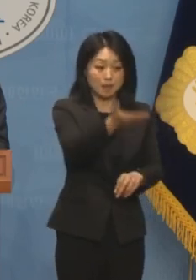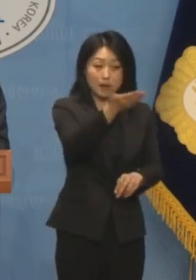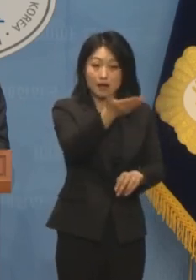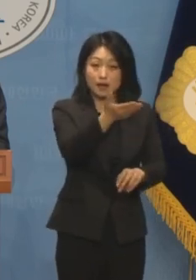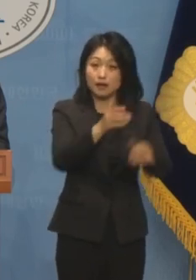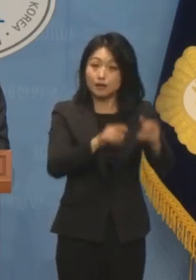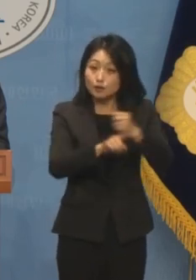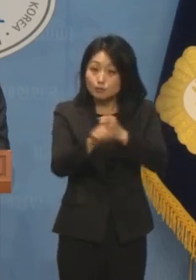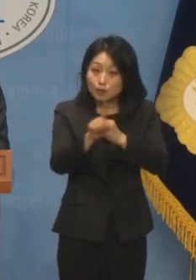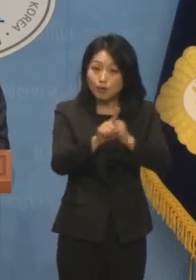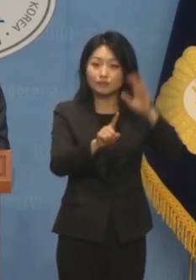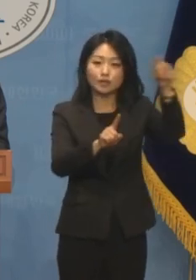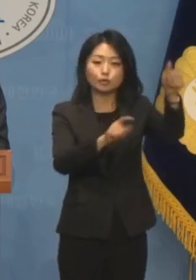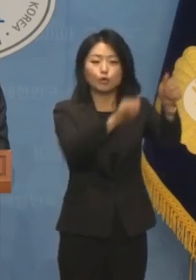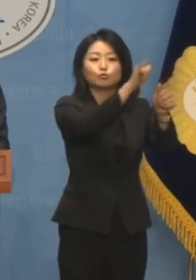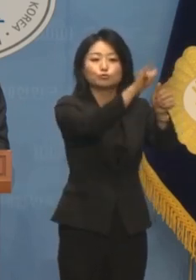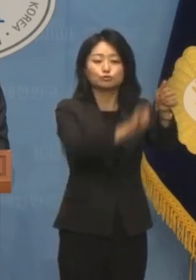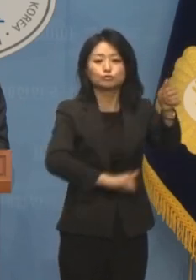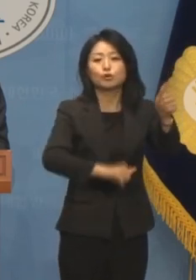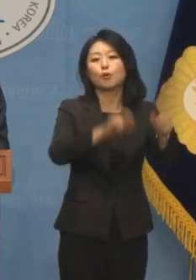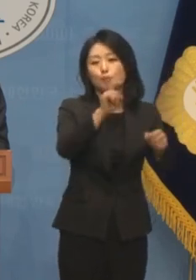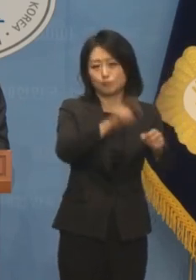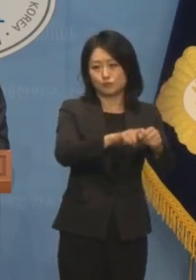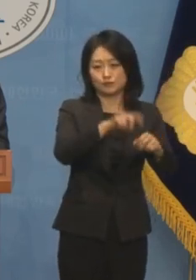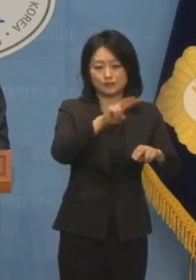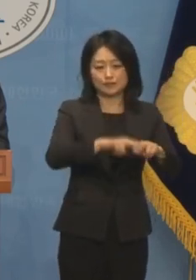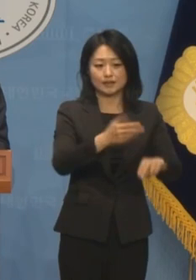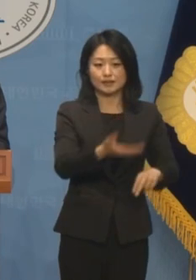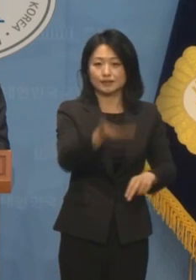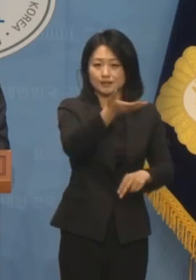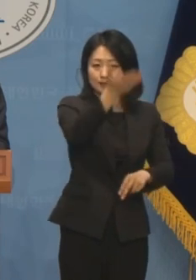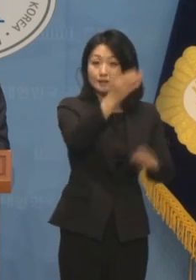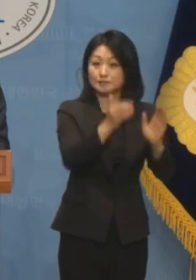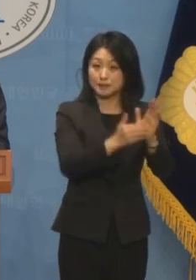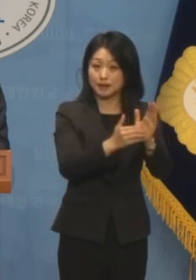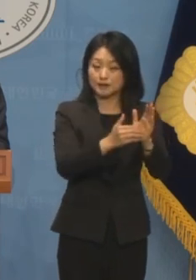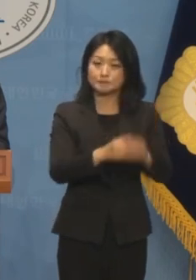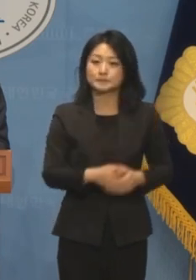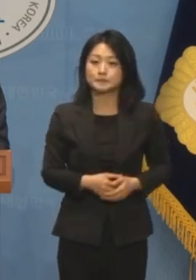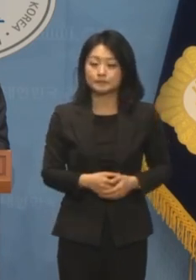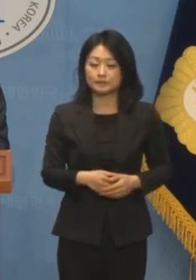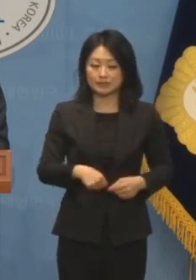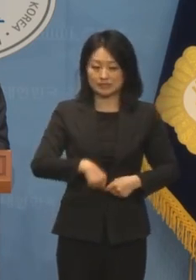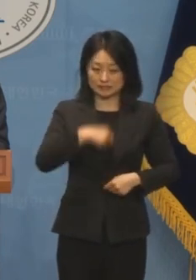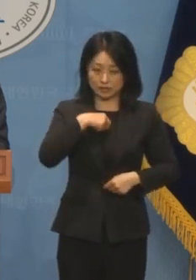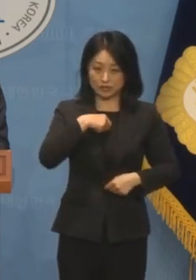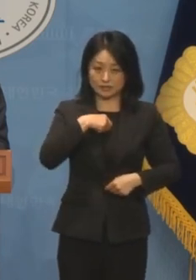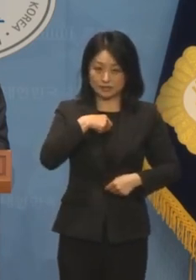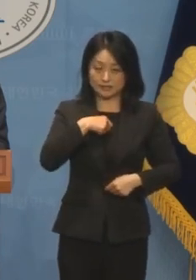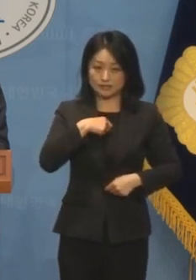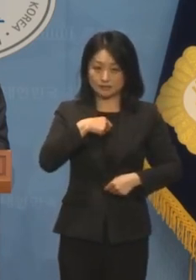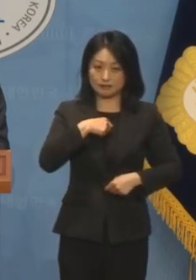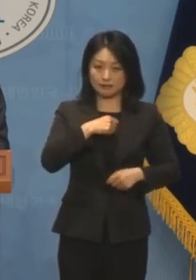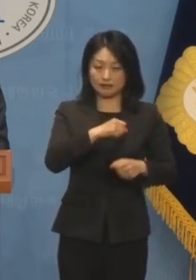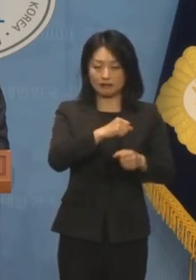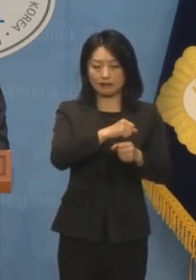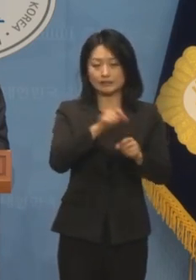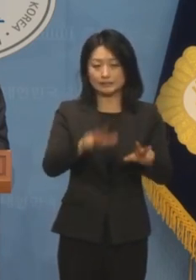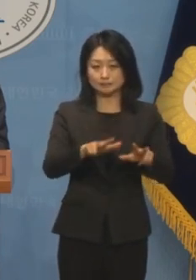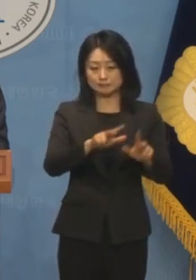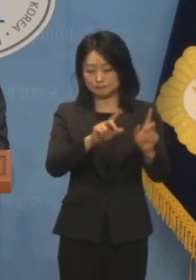사실을 똑똑히 확인시켜 줍니다. 무너져버린 법과 정의의 가치를 회복시키라는 것이